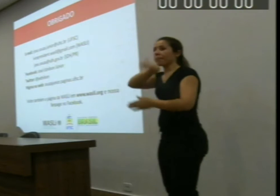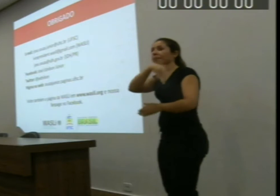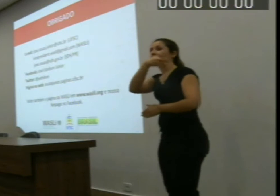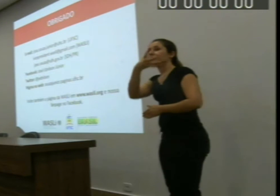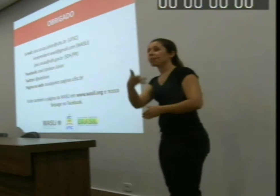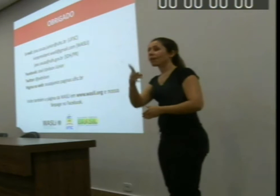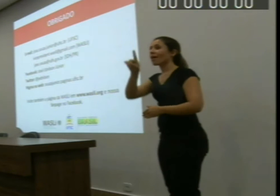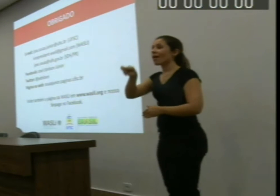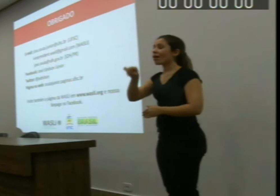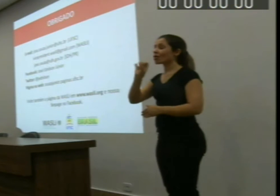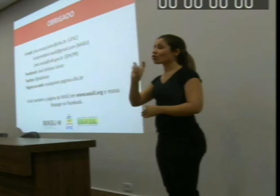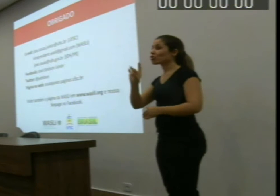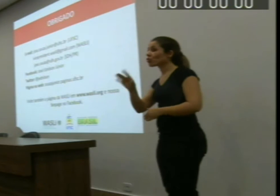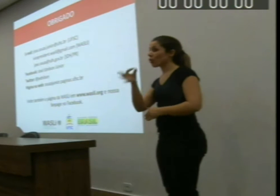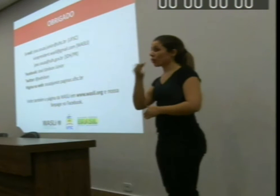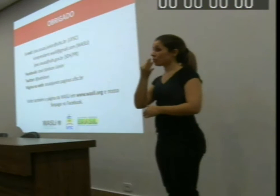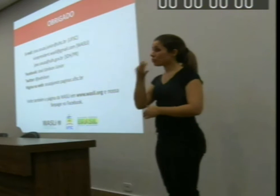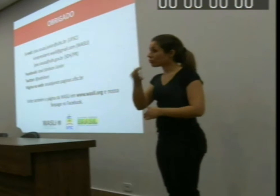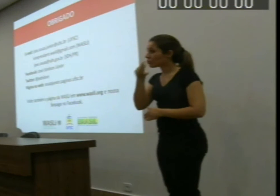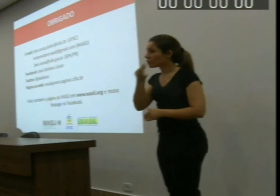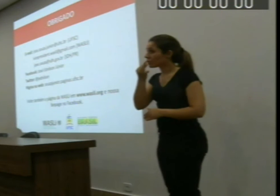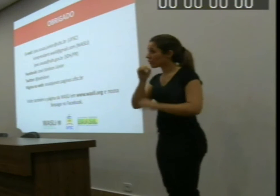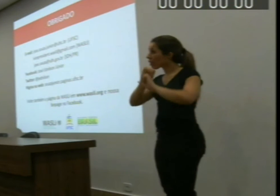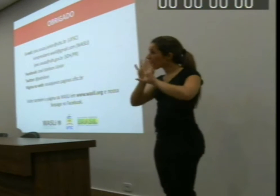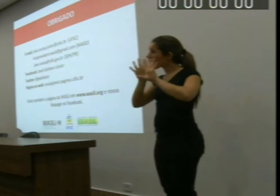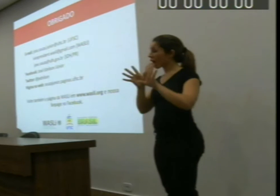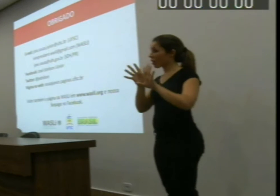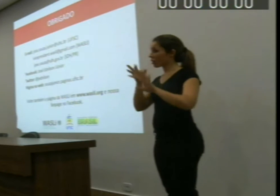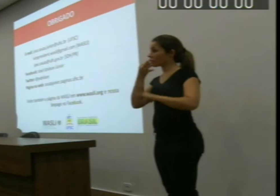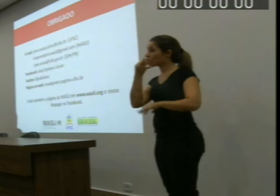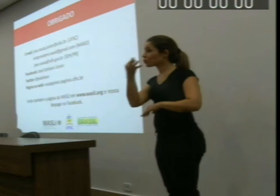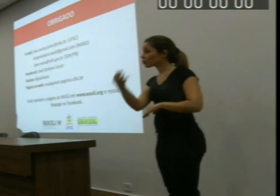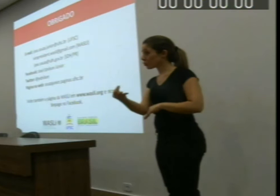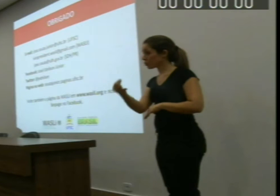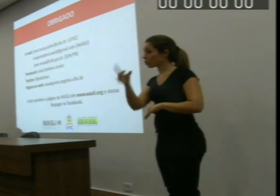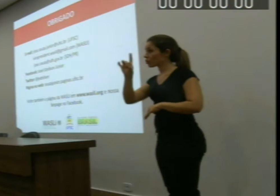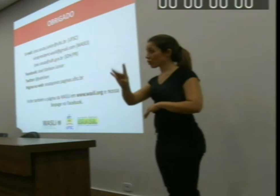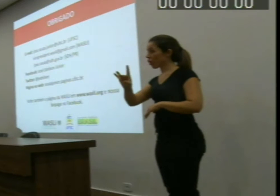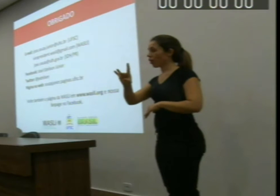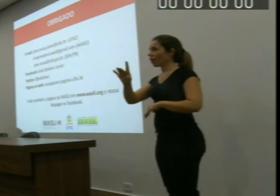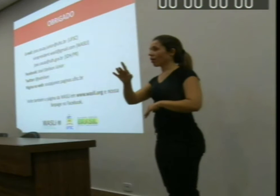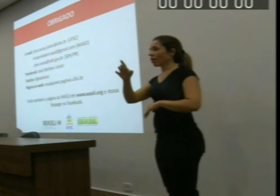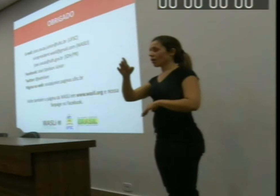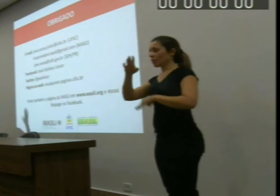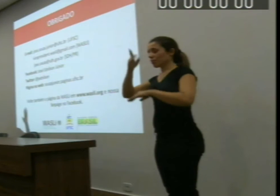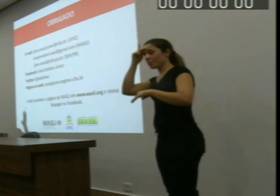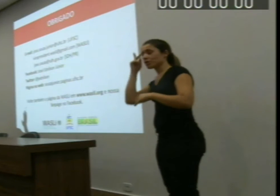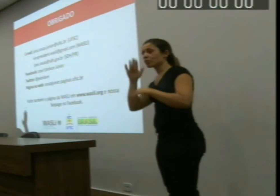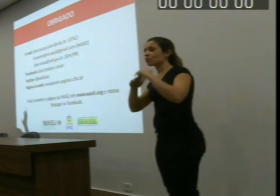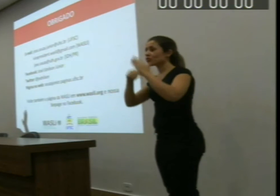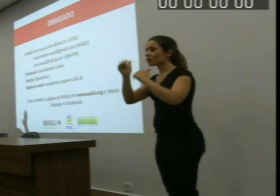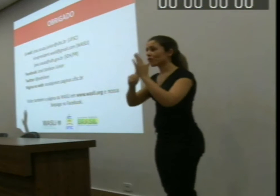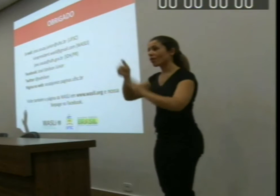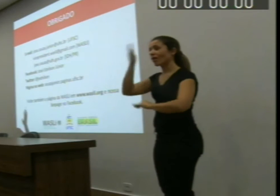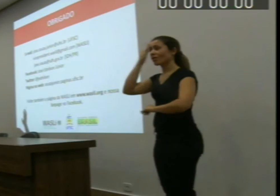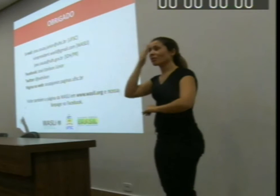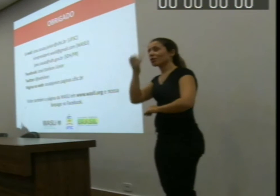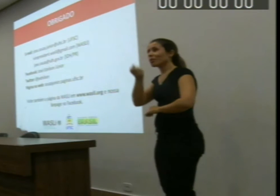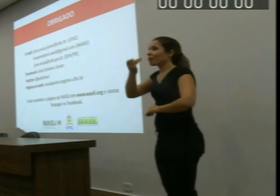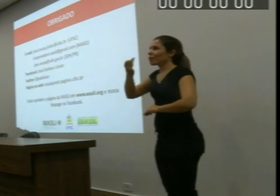são uma sugestão elas são uma média pros pros profissionais Mas você pode subir o